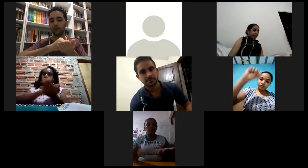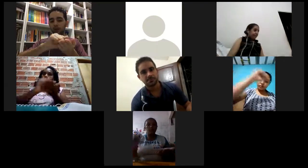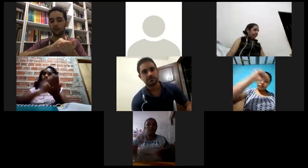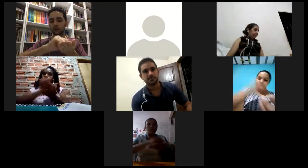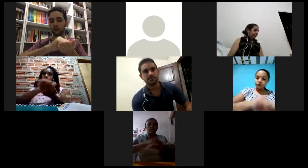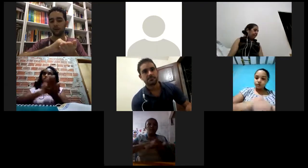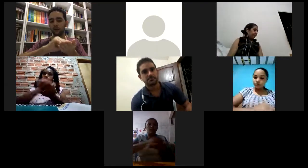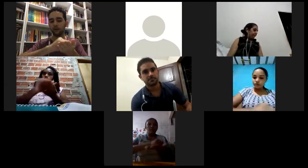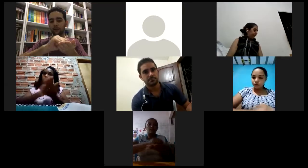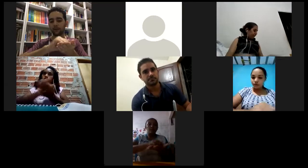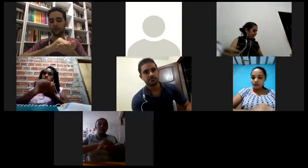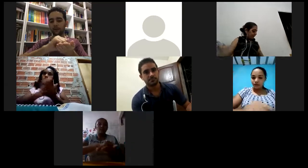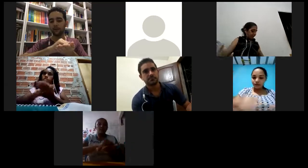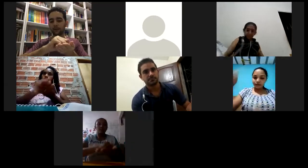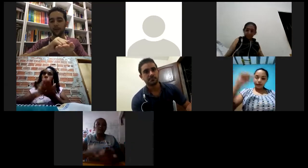apagar.